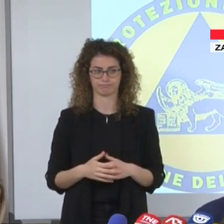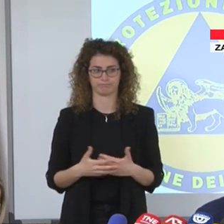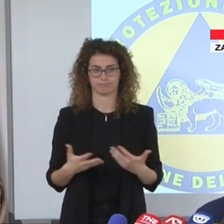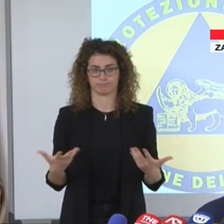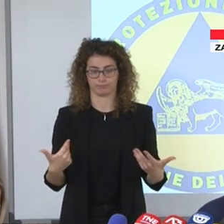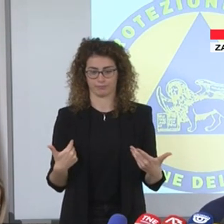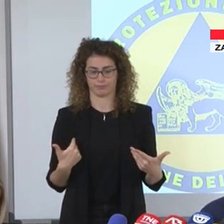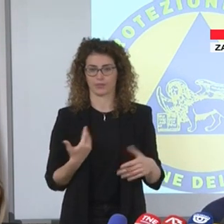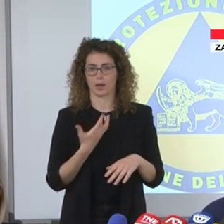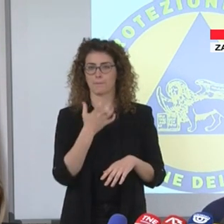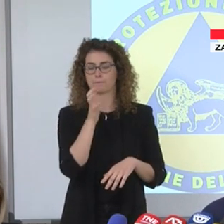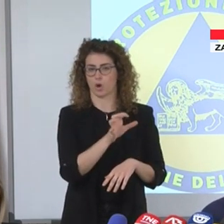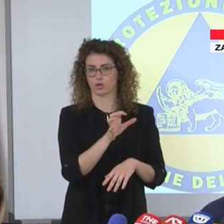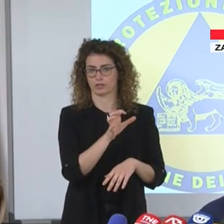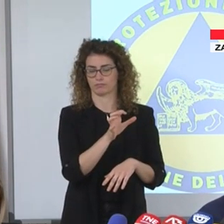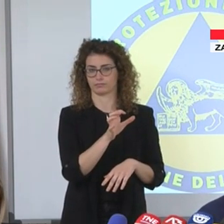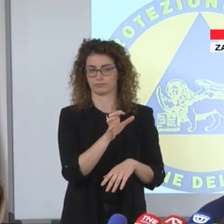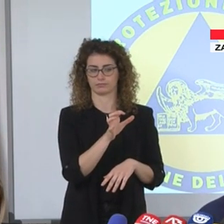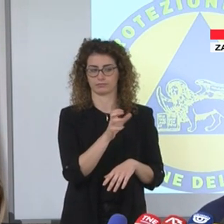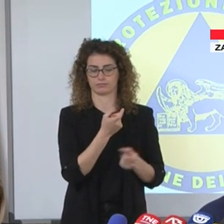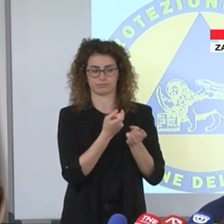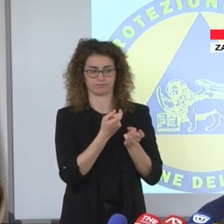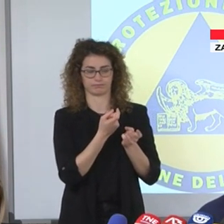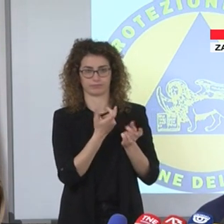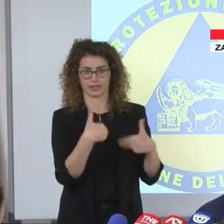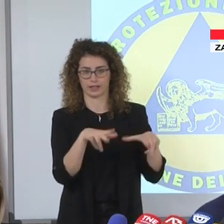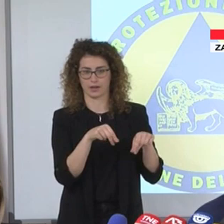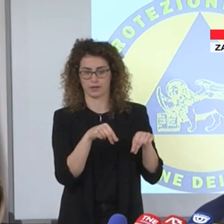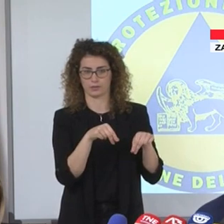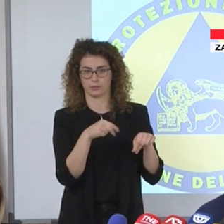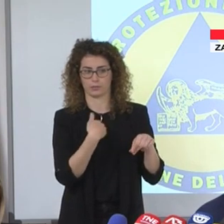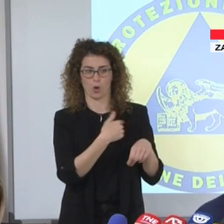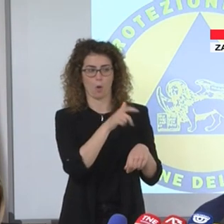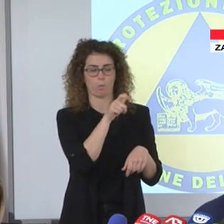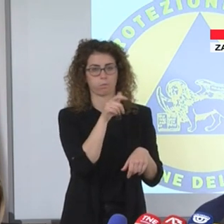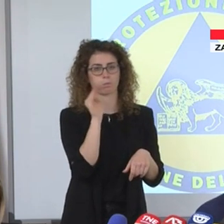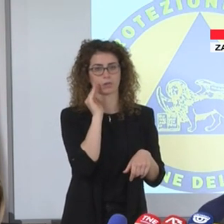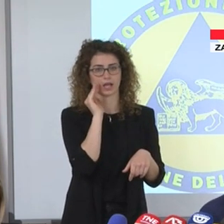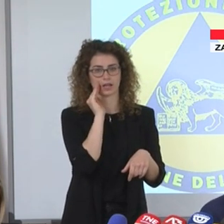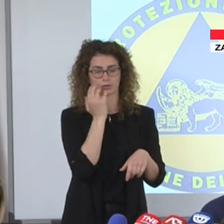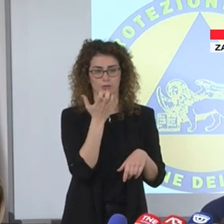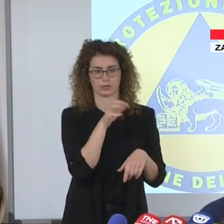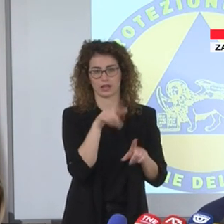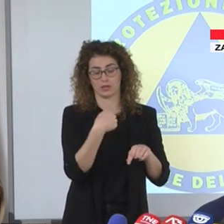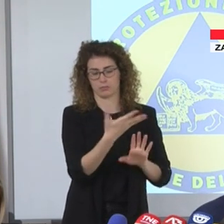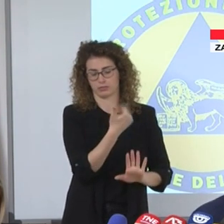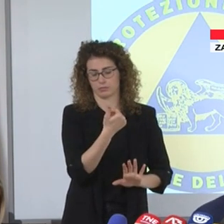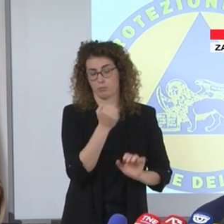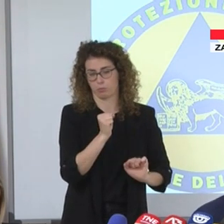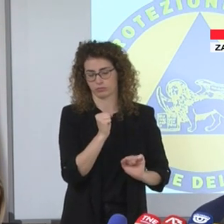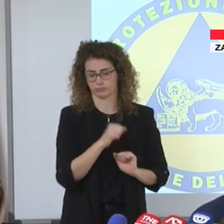questo post, non più rintracciabile nella bacheca dell'autore, probabilmente fatto anche magari qualche anno